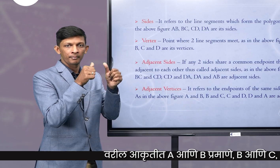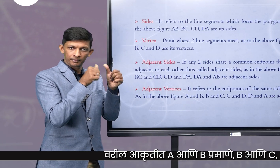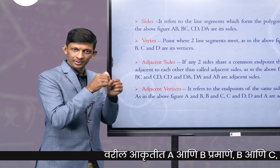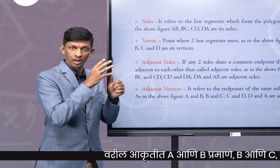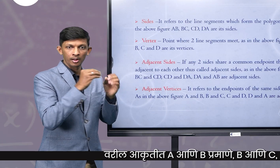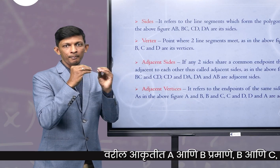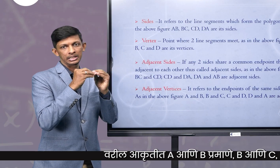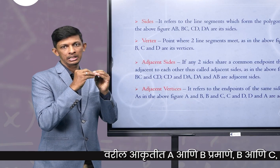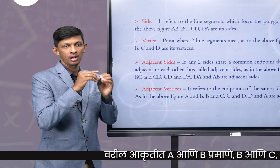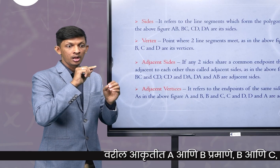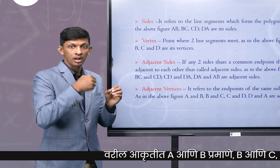B प्रमाणे B आणि C,